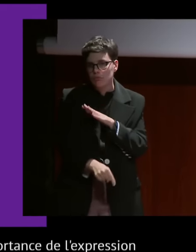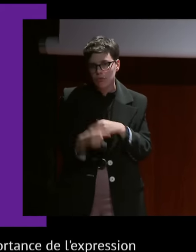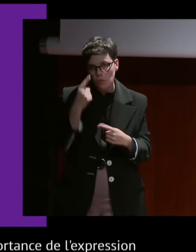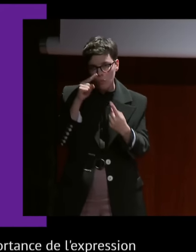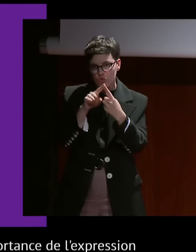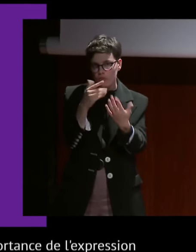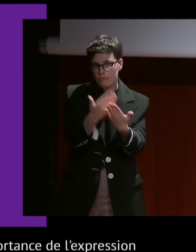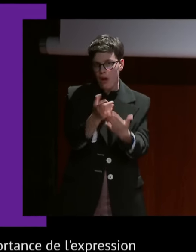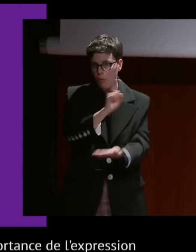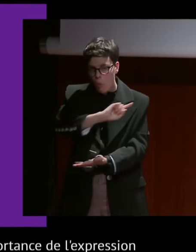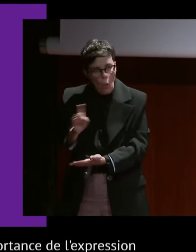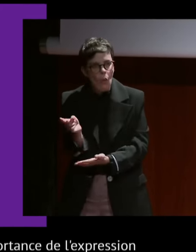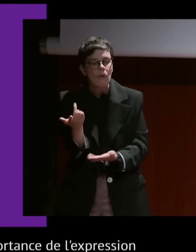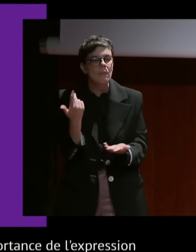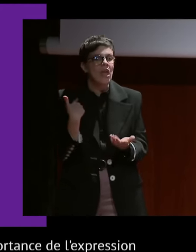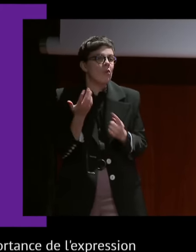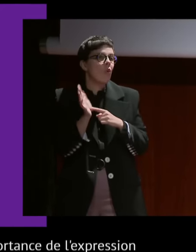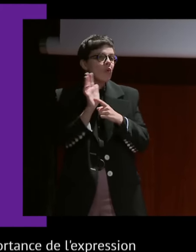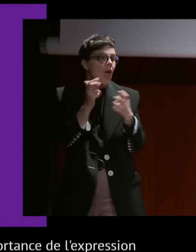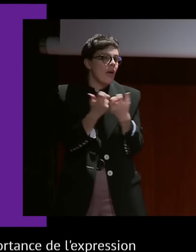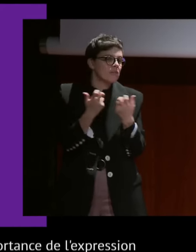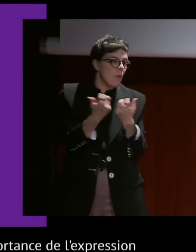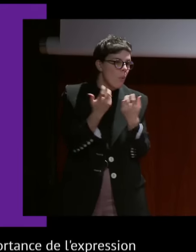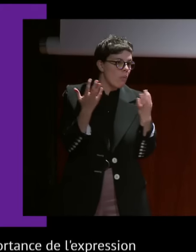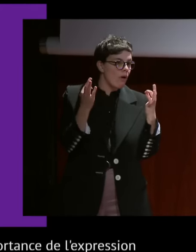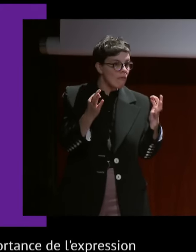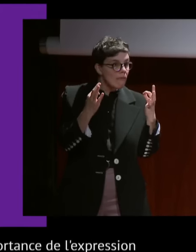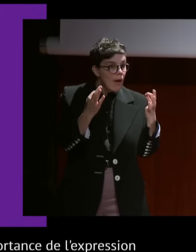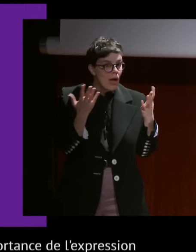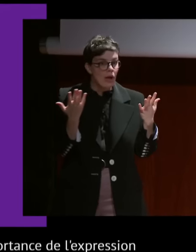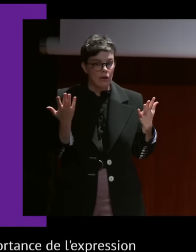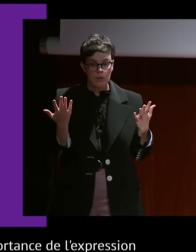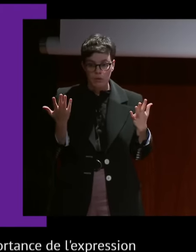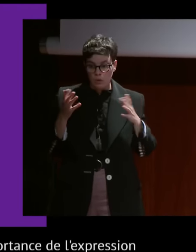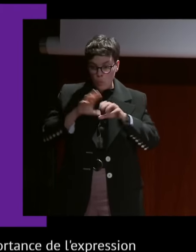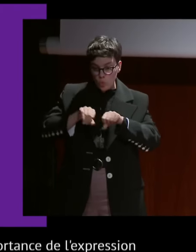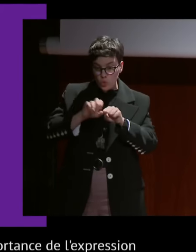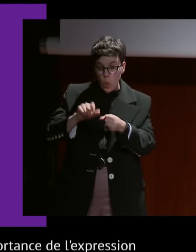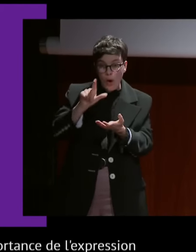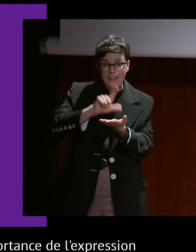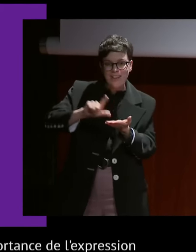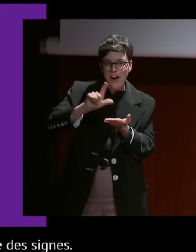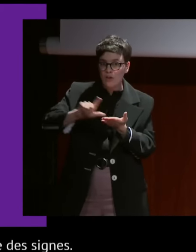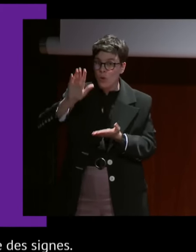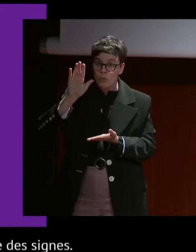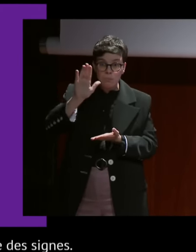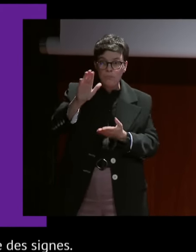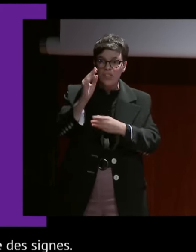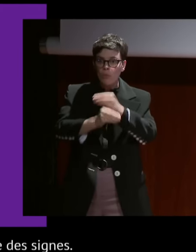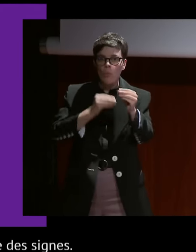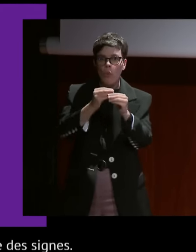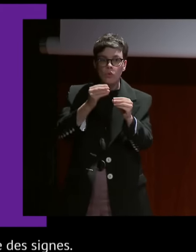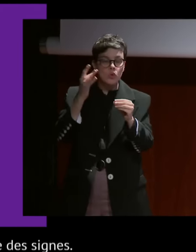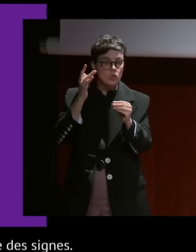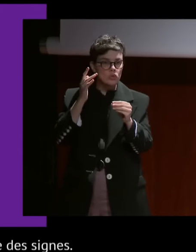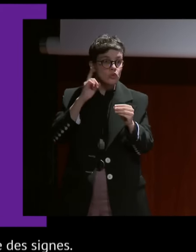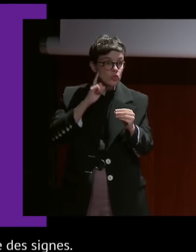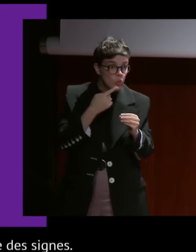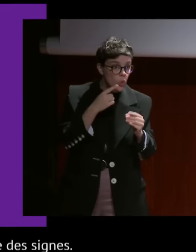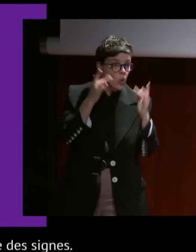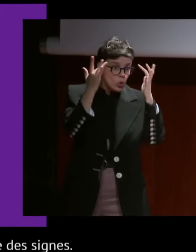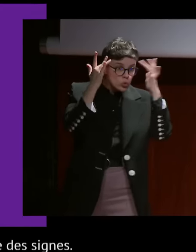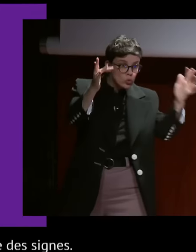Donc, je n'ai pas besoin d'en parler plus que ça. Ce n'est pas le sujet, mais je voulais juste vous montrer des exemples de productions